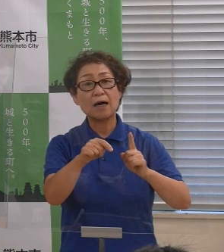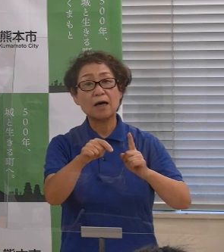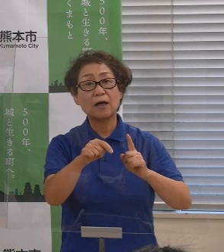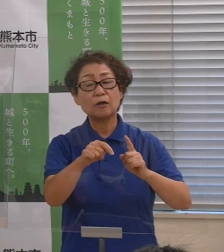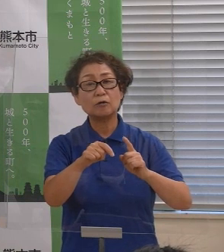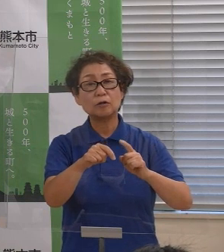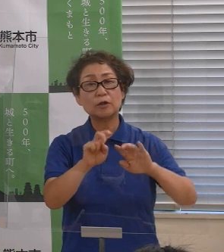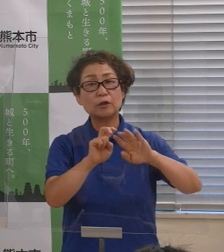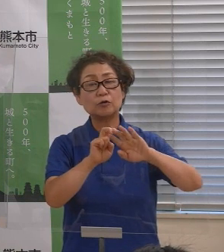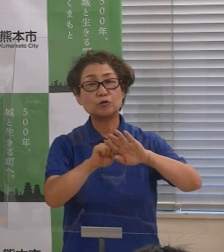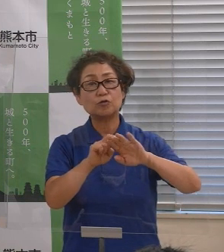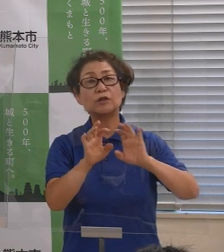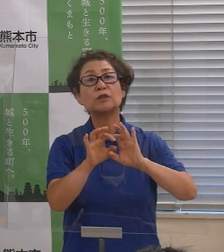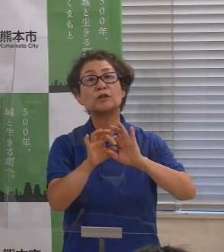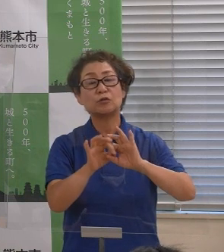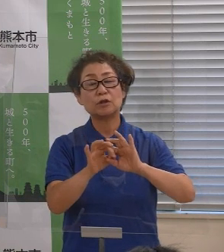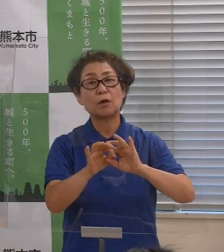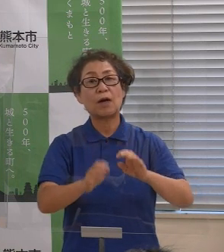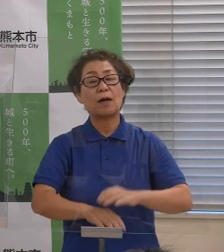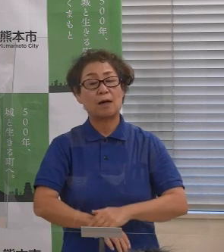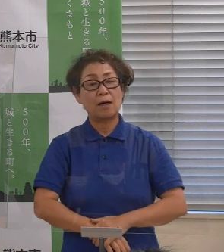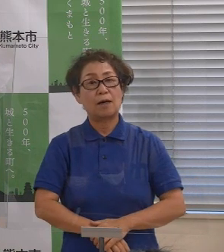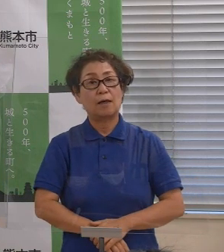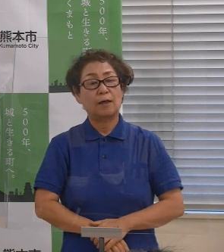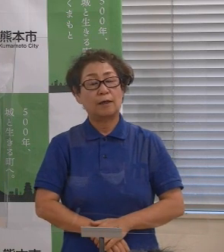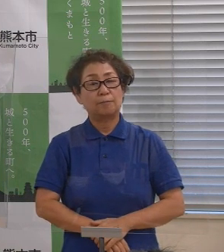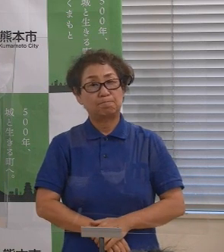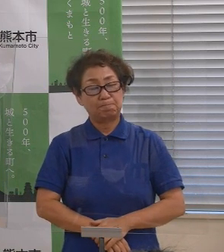受診ということについてですけれども、